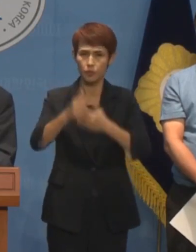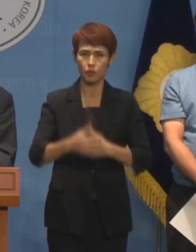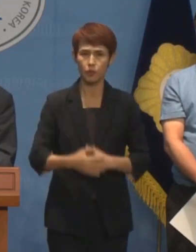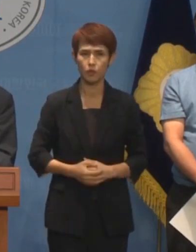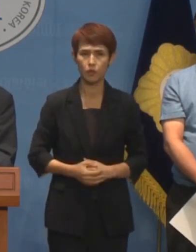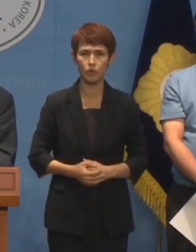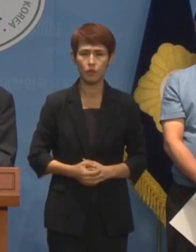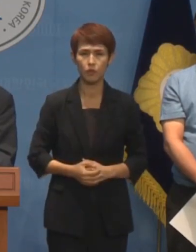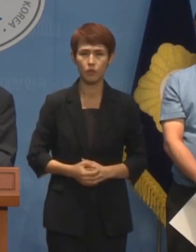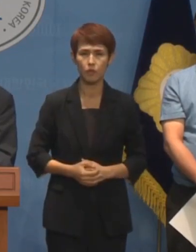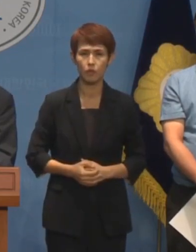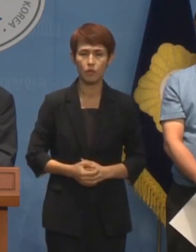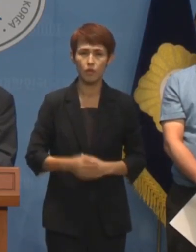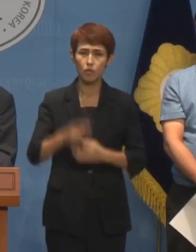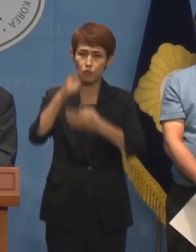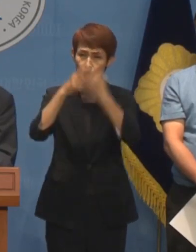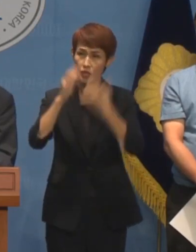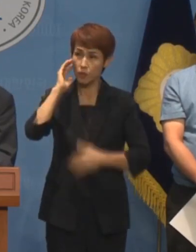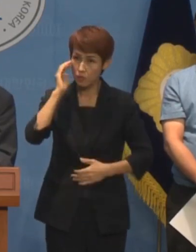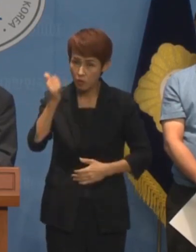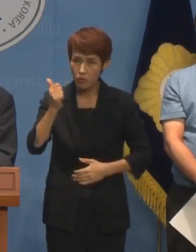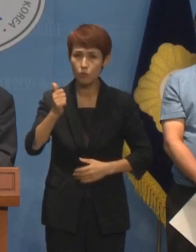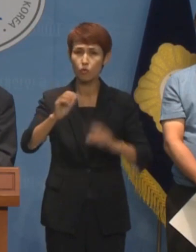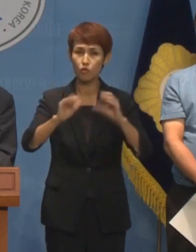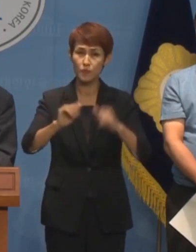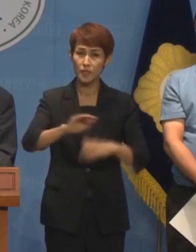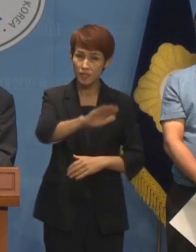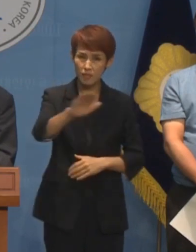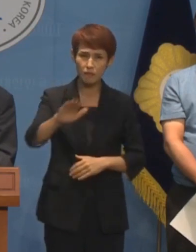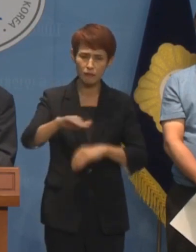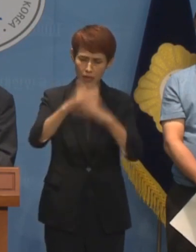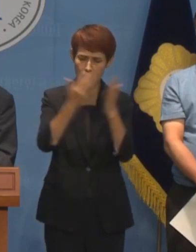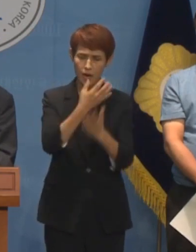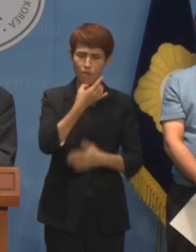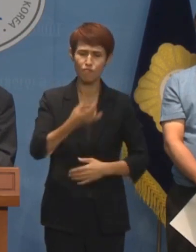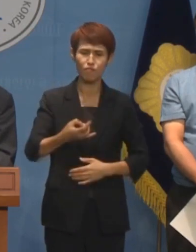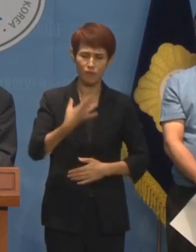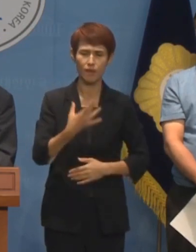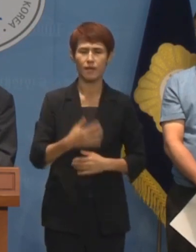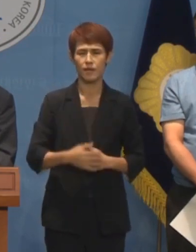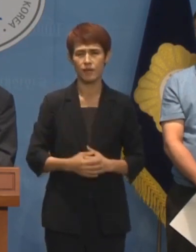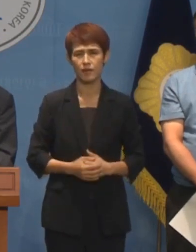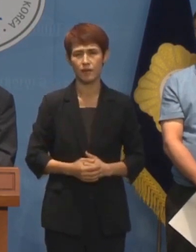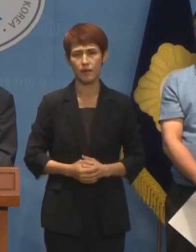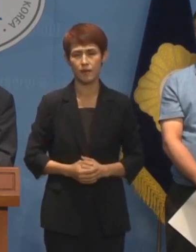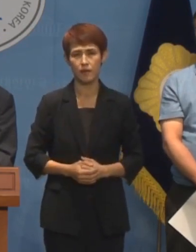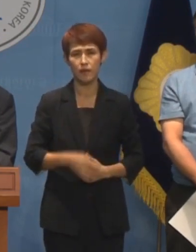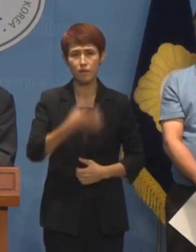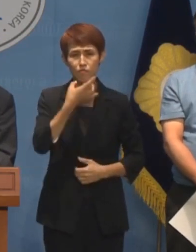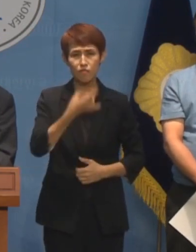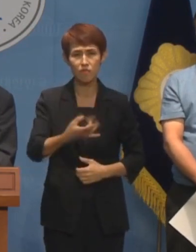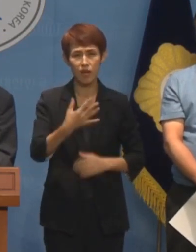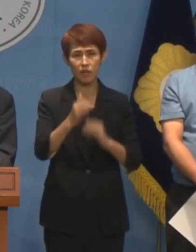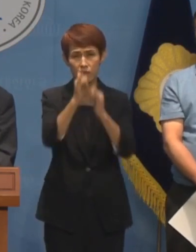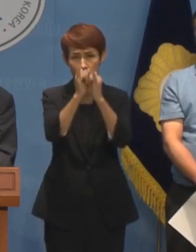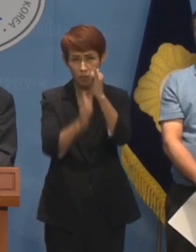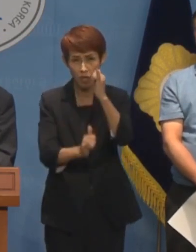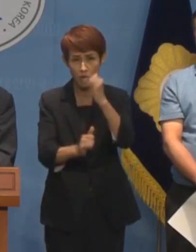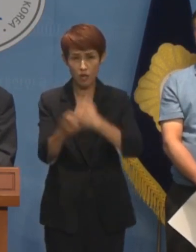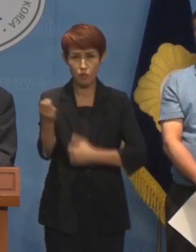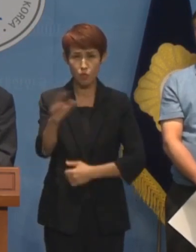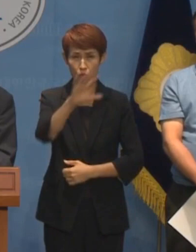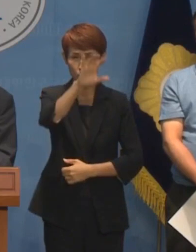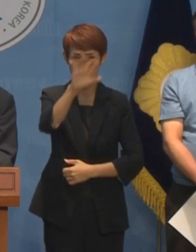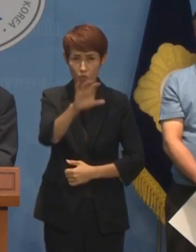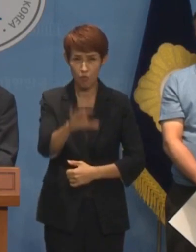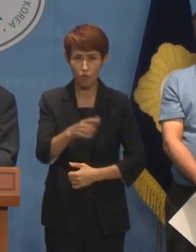국가도, 윤석열 대통령도, 국민도 다 불행해집니다. 불행한 역사를 되풀이하고 싶지